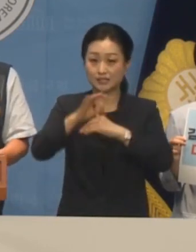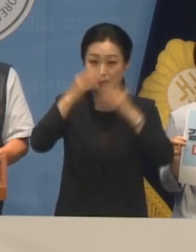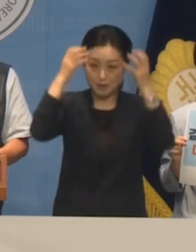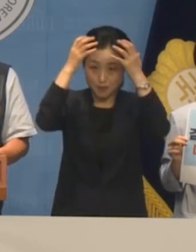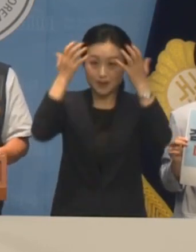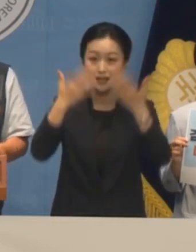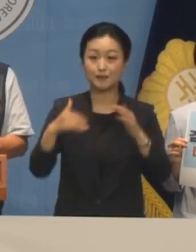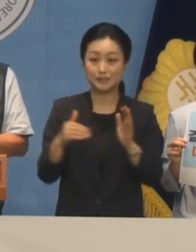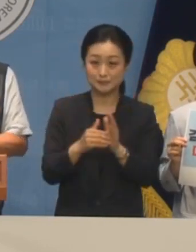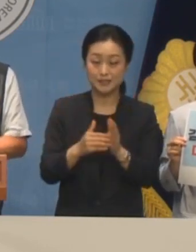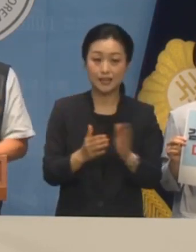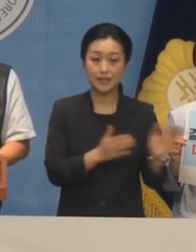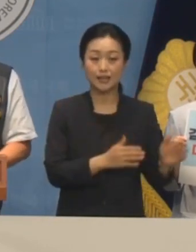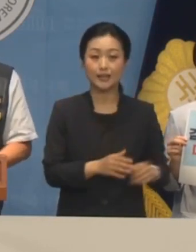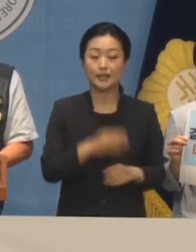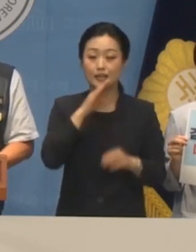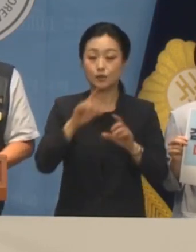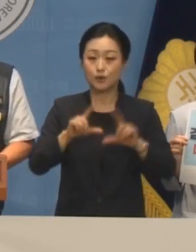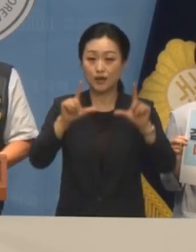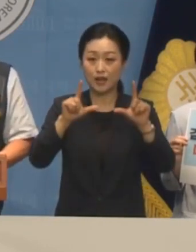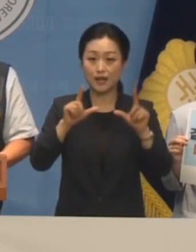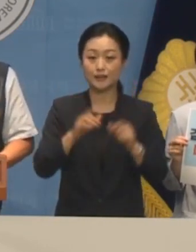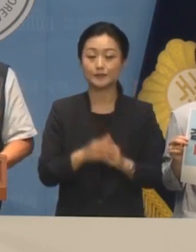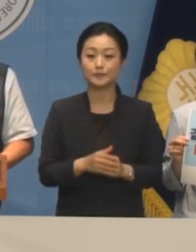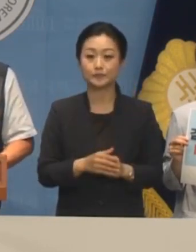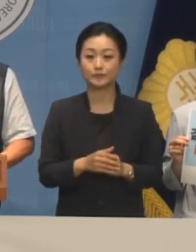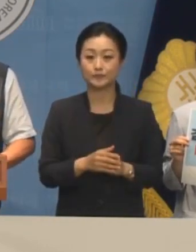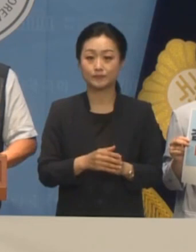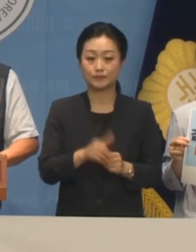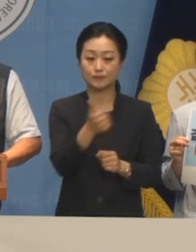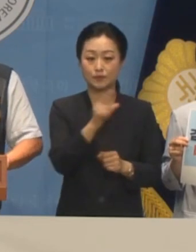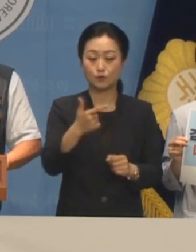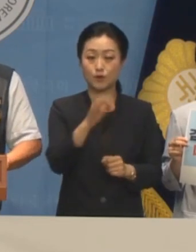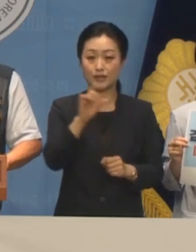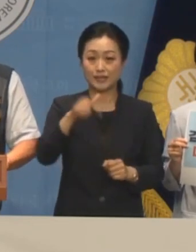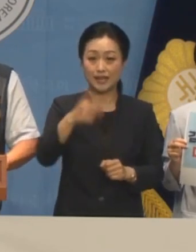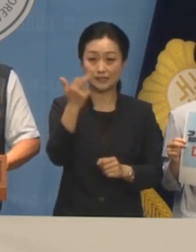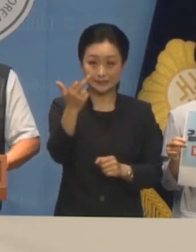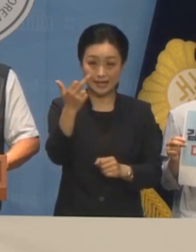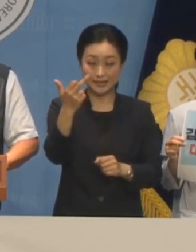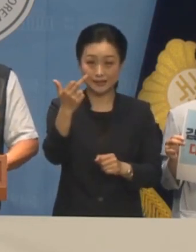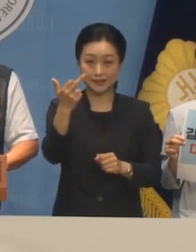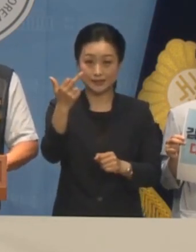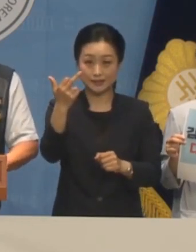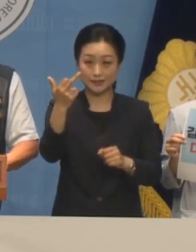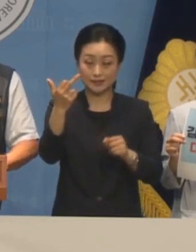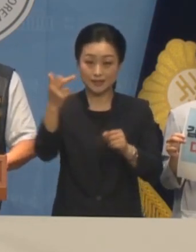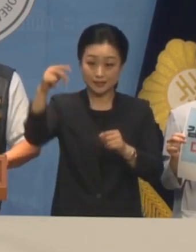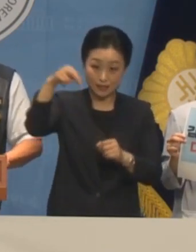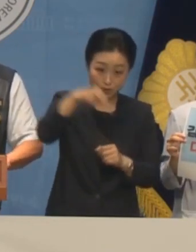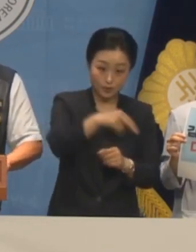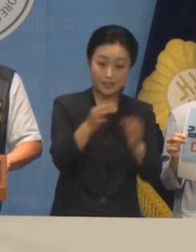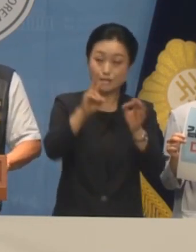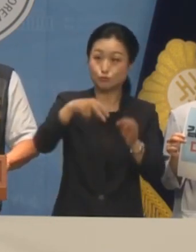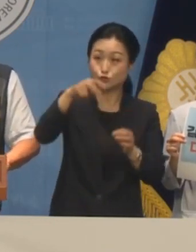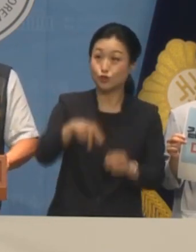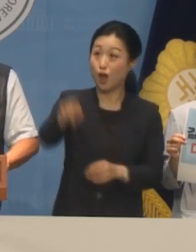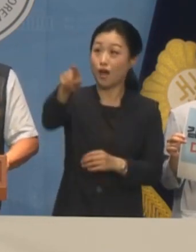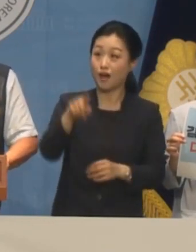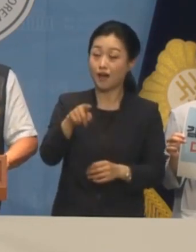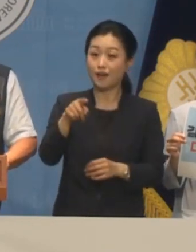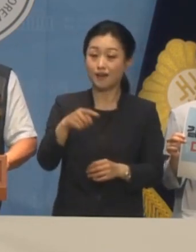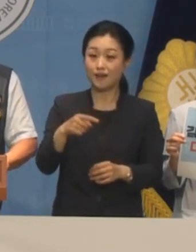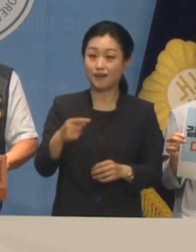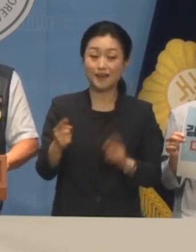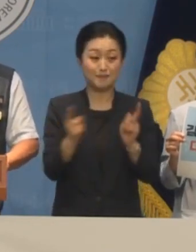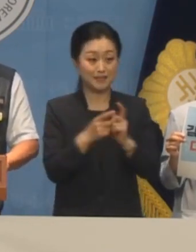지난 겨울 어느 일요일 날 관악산에 갔을 때 저위에서 더어 간 사람이 한 일 오는데 보니까 김문수 그라고 김문수 씨 아닙니까 하니까 저도